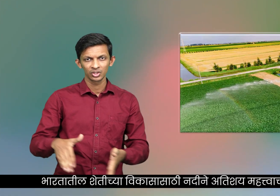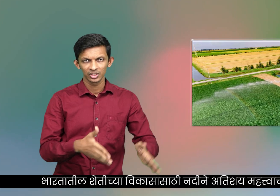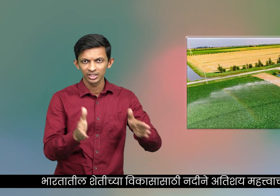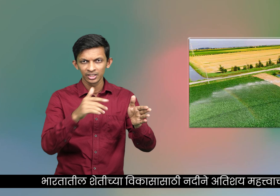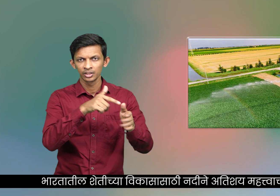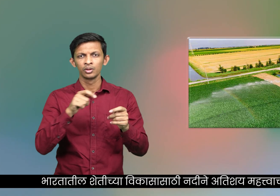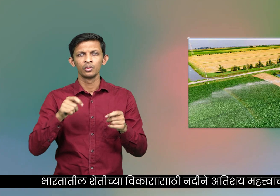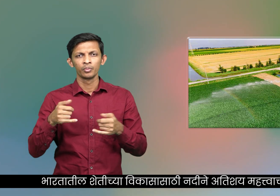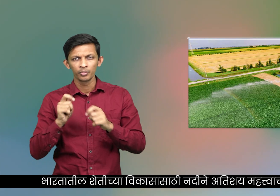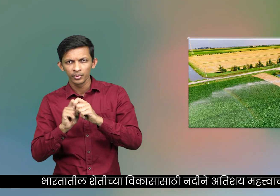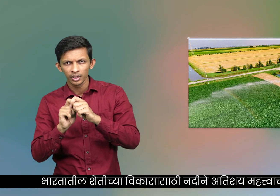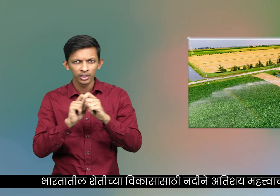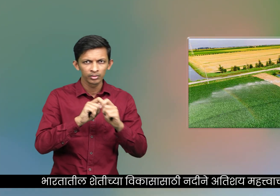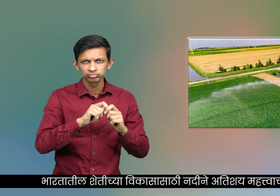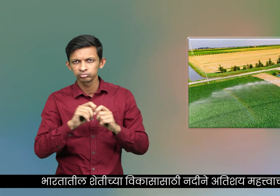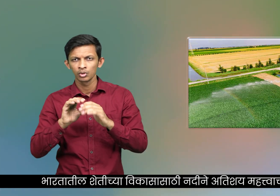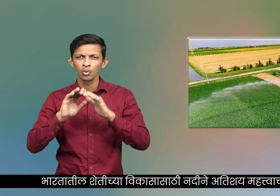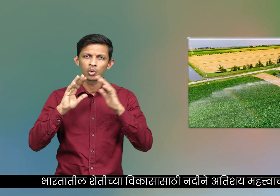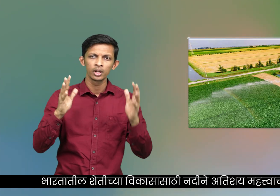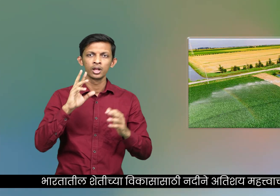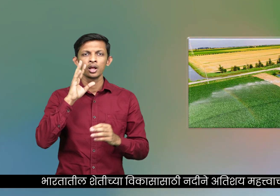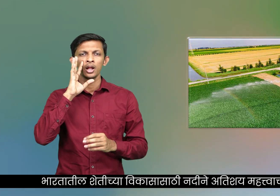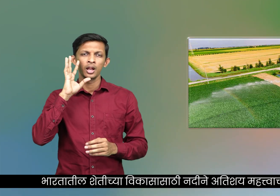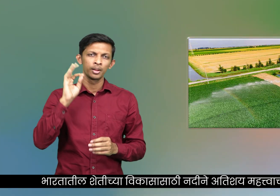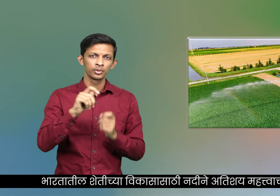भारतातील शेतीच्या विकासासाठी नदीने अतिशय महत्त्वाची भूमिका बजावली.